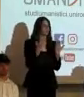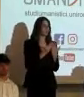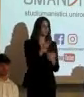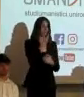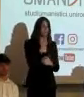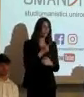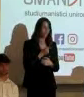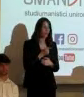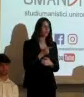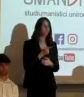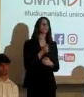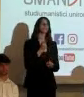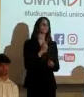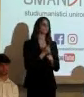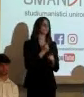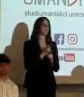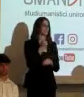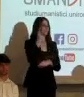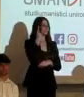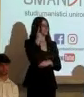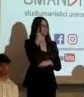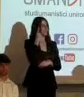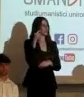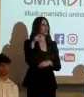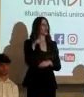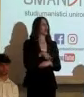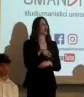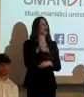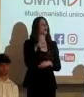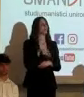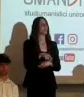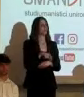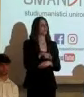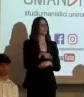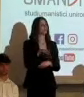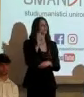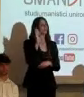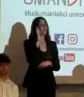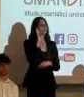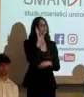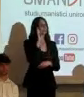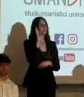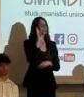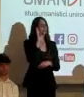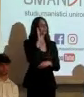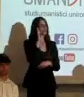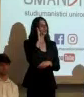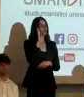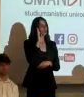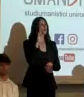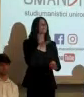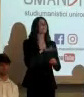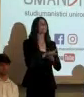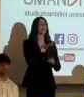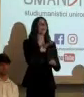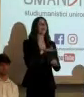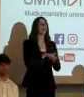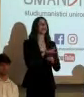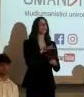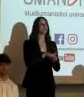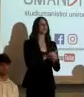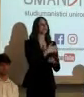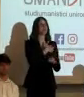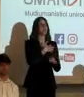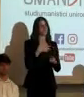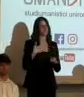dell'arte, comunque deve sapere che dovrà anche cimentarsi con un'attenzione particolare a quella che è la metodologia e la scientificità